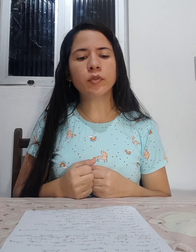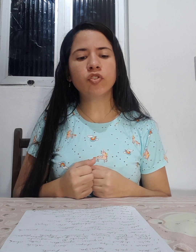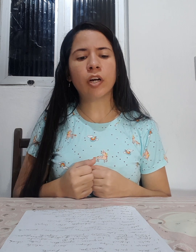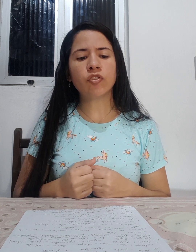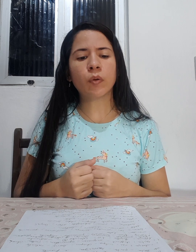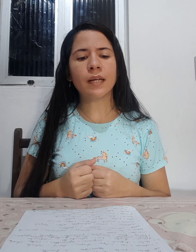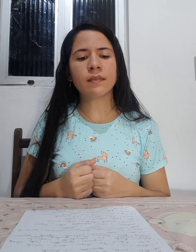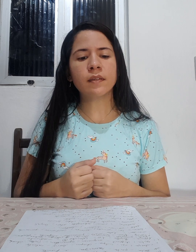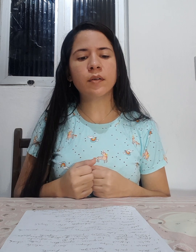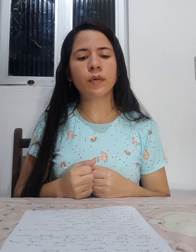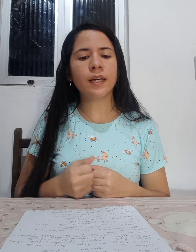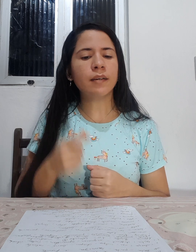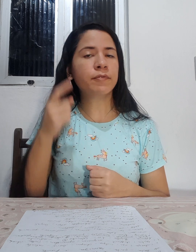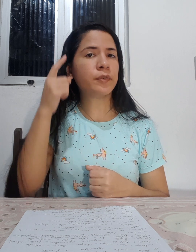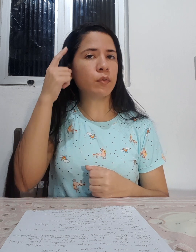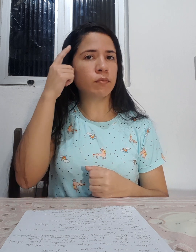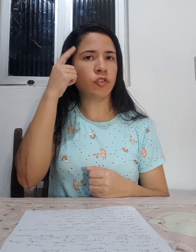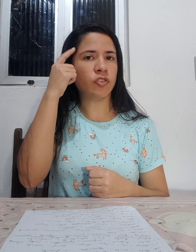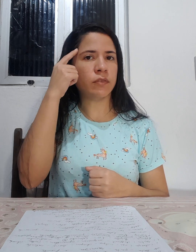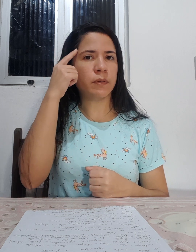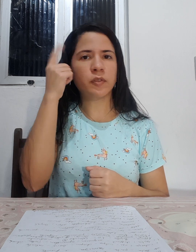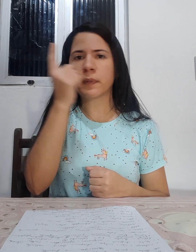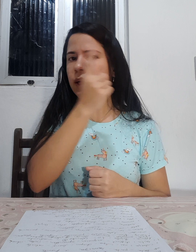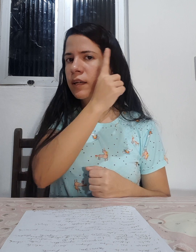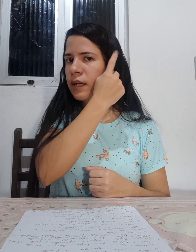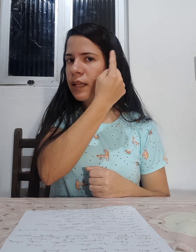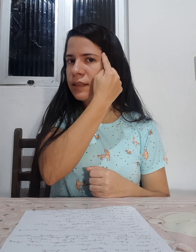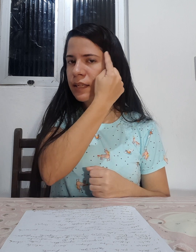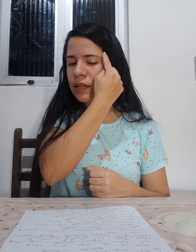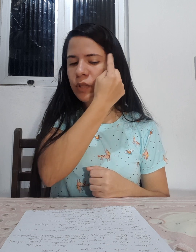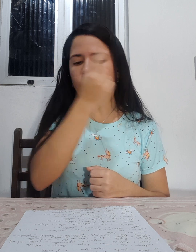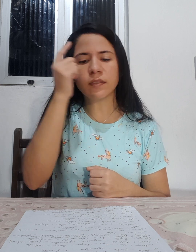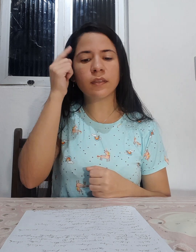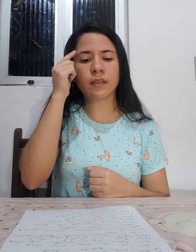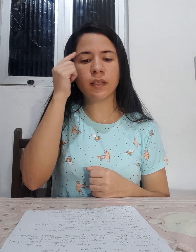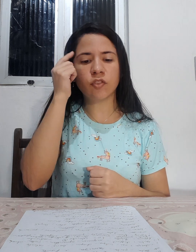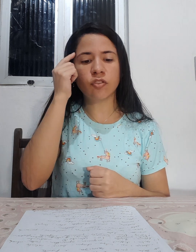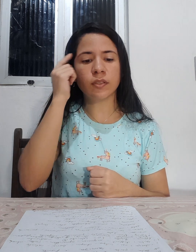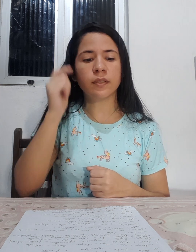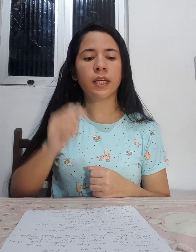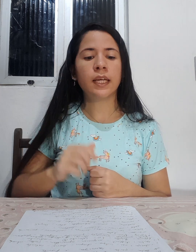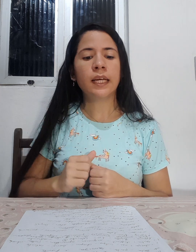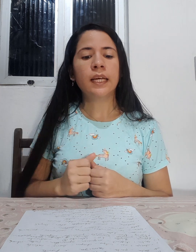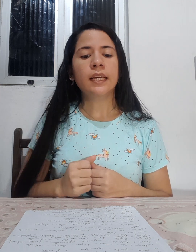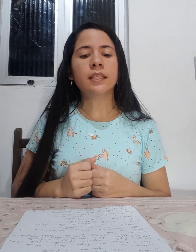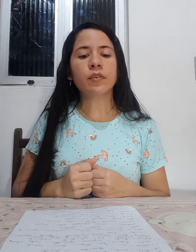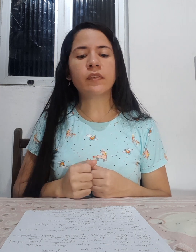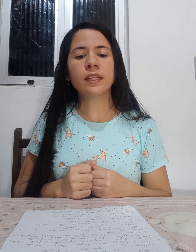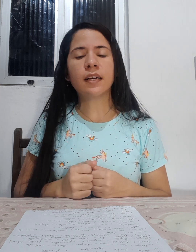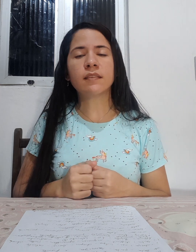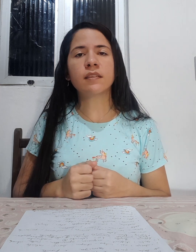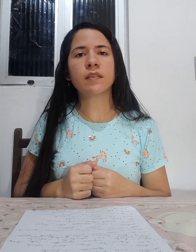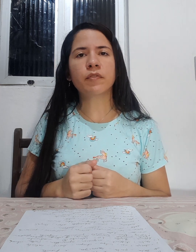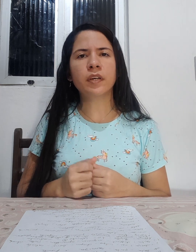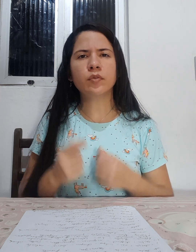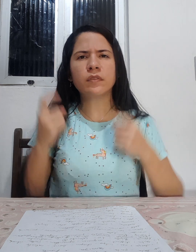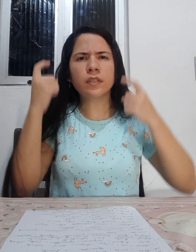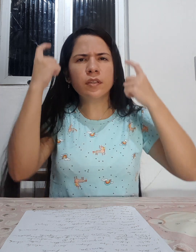de articulação é a fronte. Vamos pegar aqui a lateral da nossa testa. Então, os sinais que são feitos aí, ó,